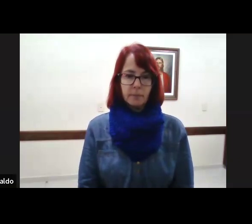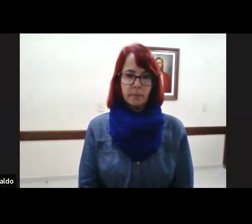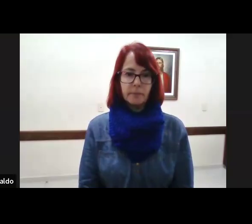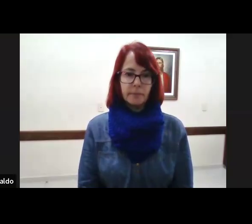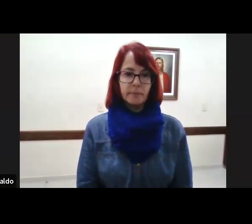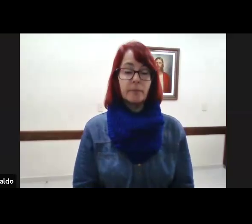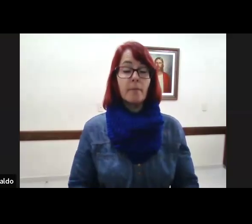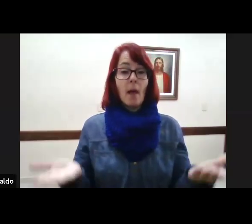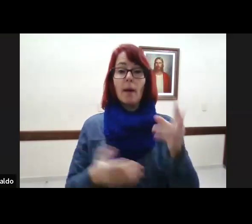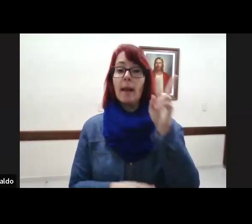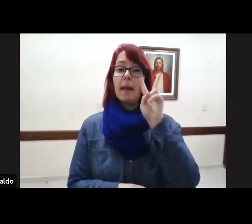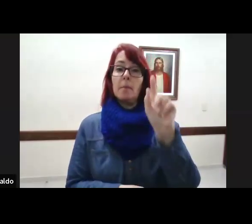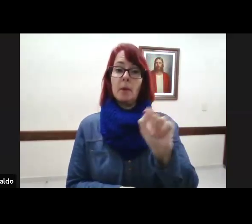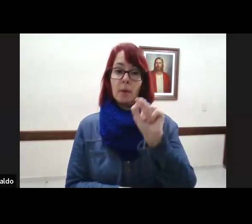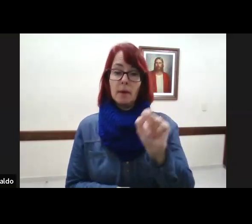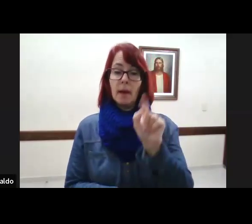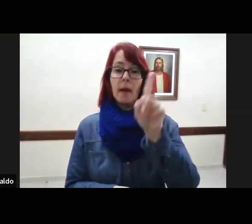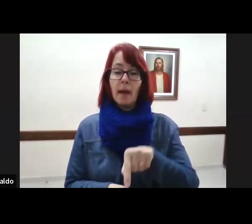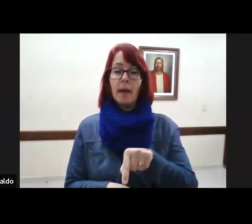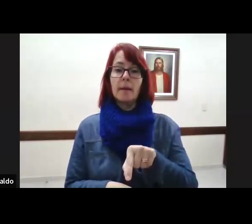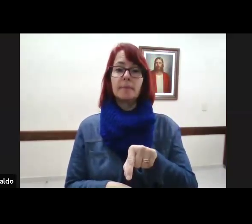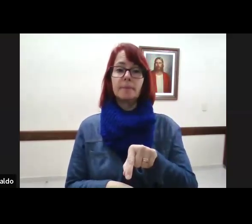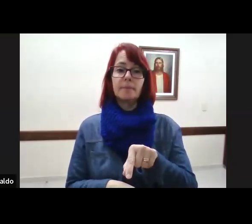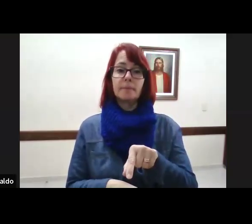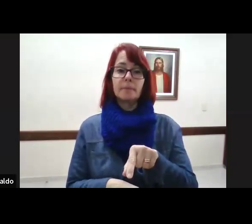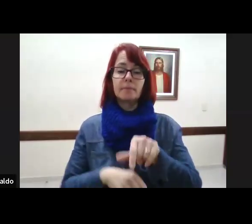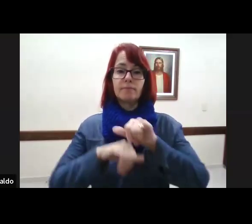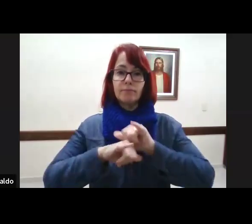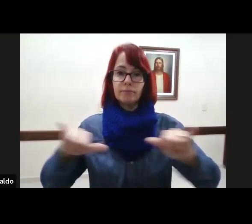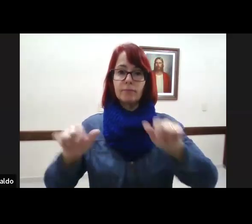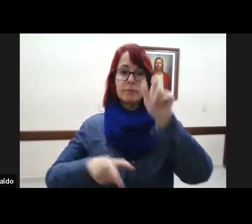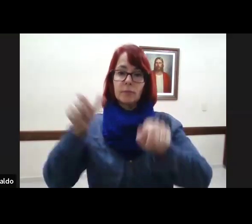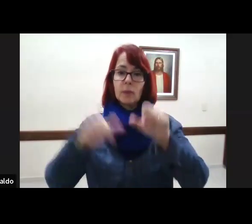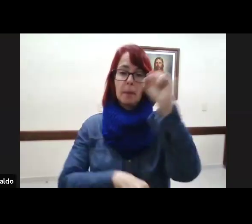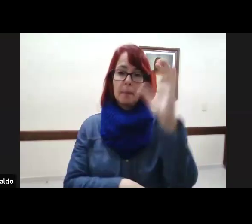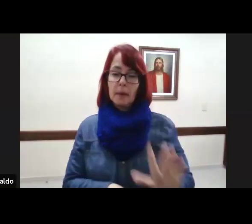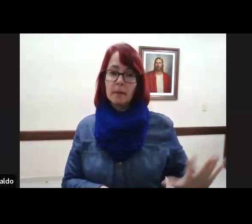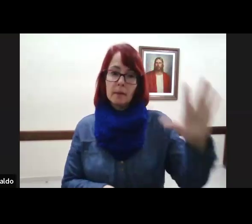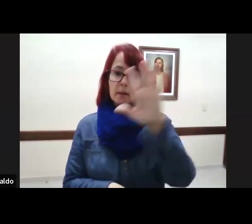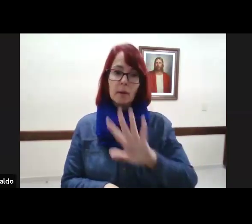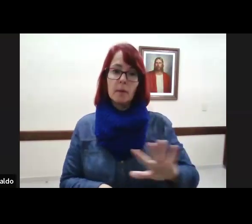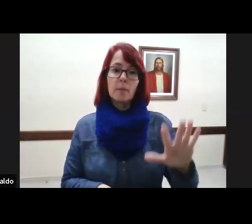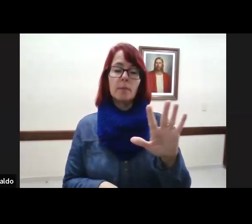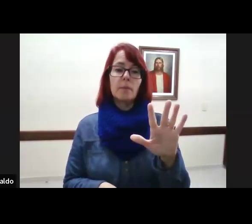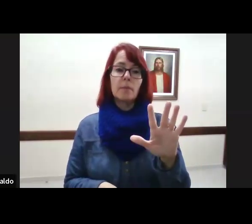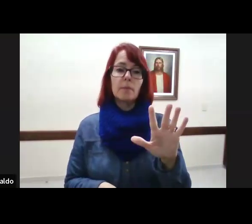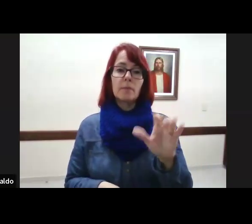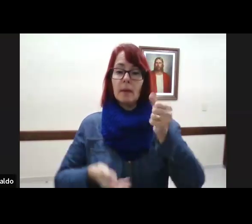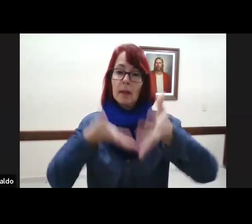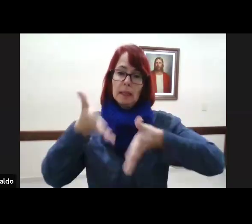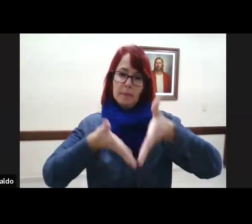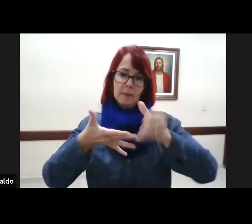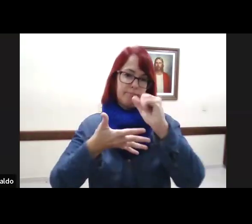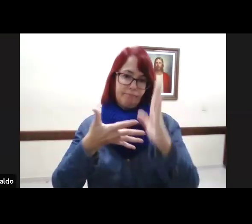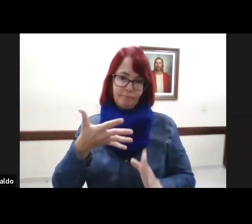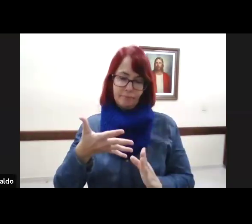Nós lembramos que essa reunião está sendo transmitida para todo o Brasil em Libras.